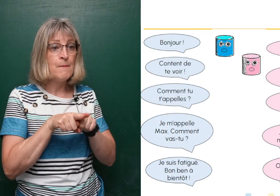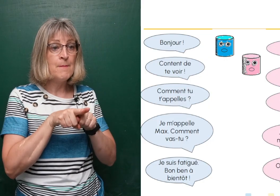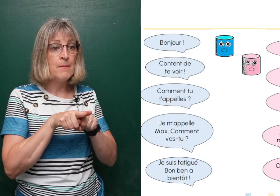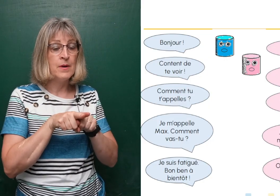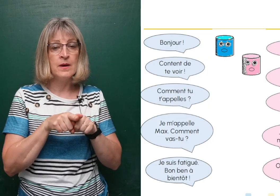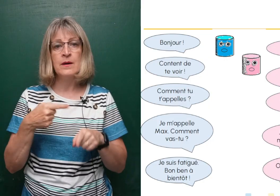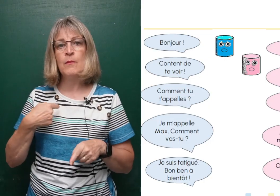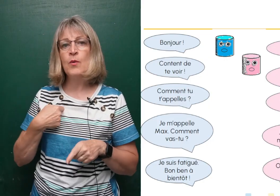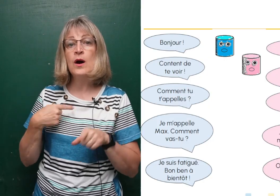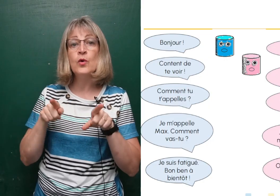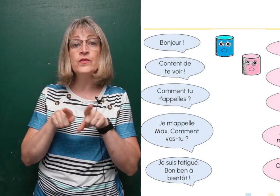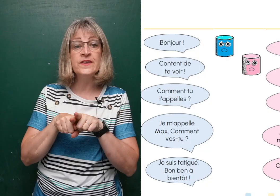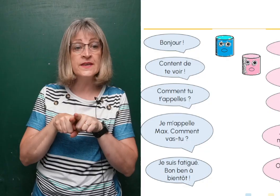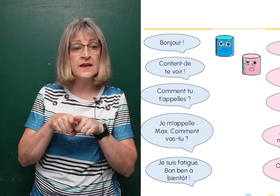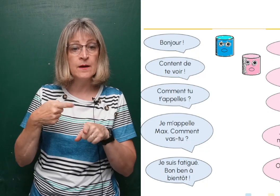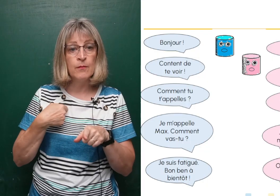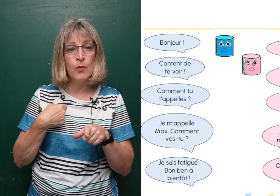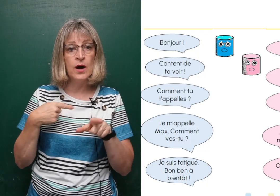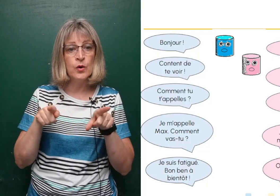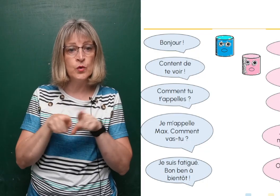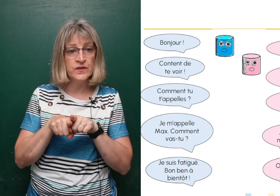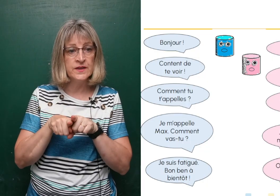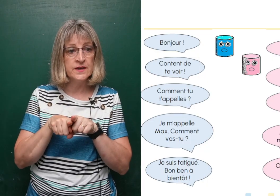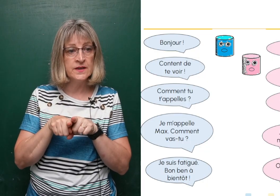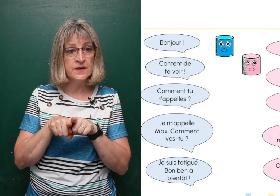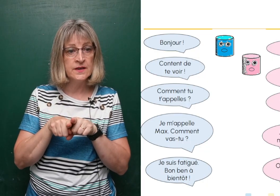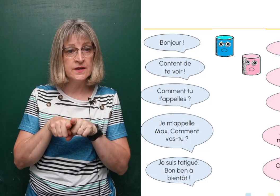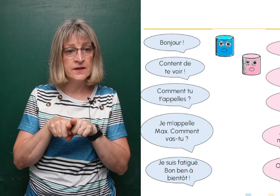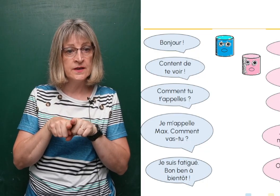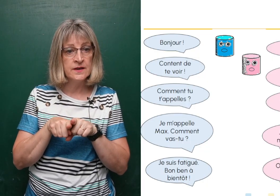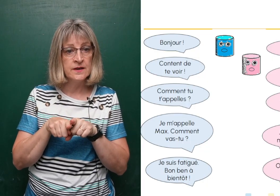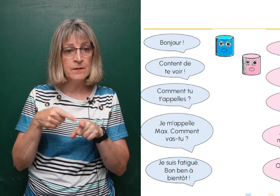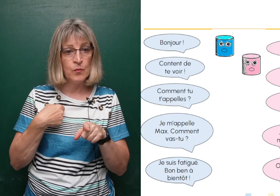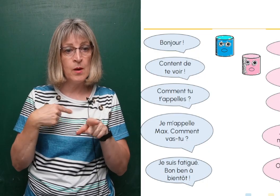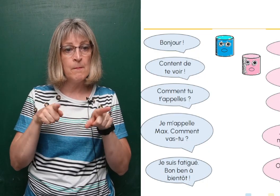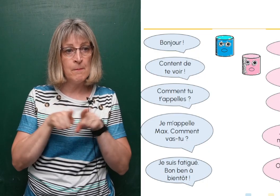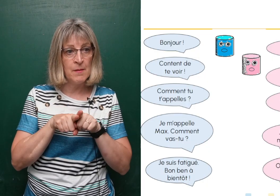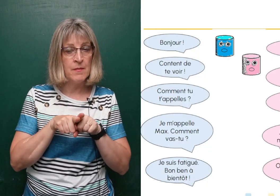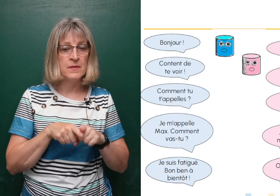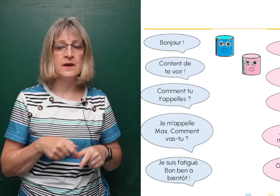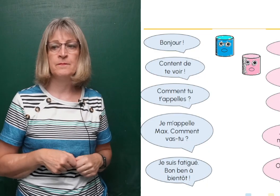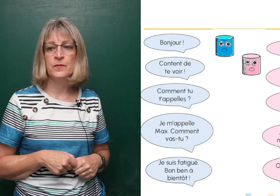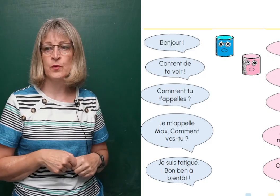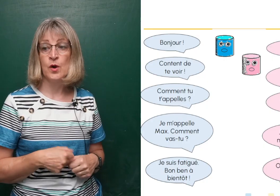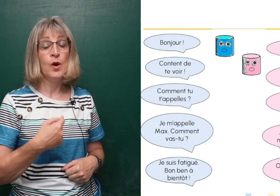même. Moi aussi. Hein. Moi aussi. Moi, même. Hein. Donc,